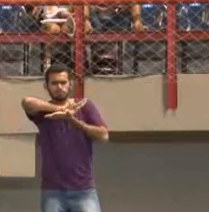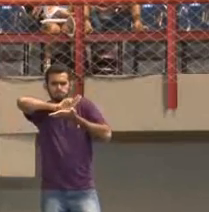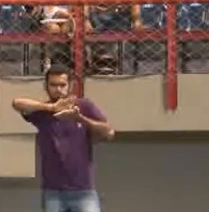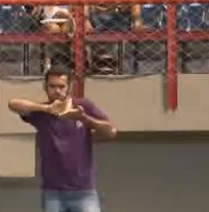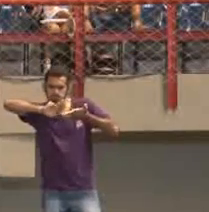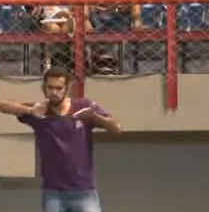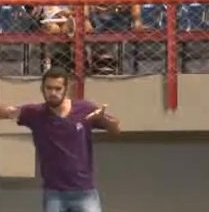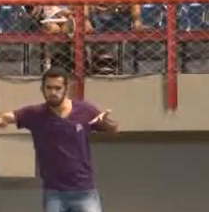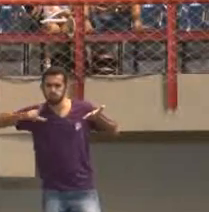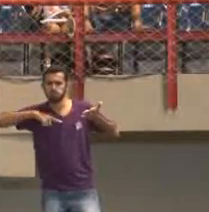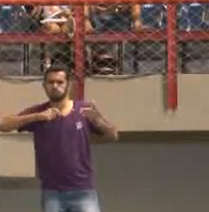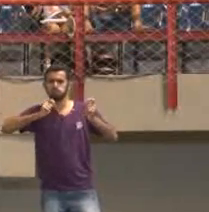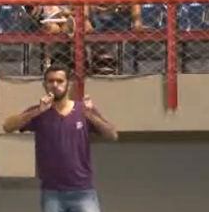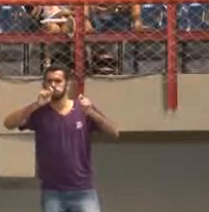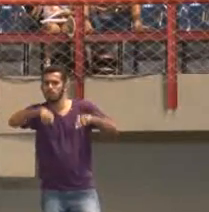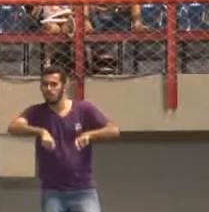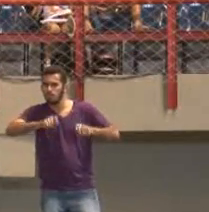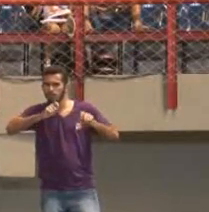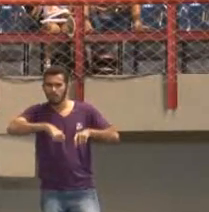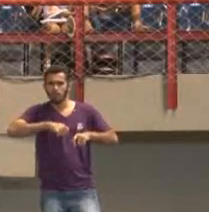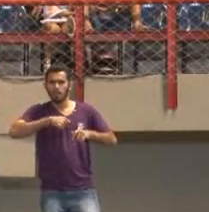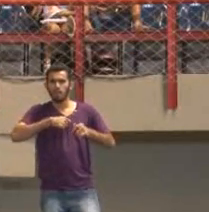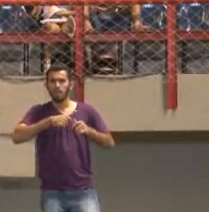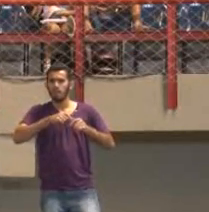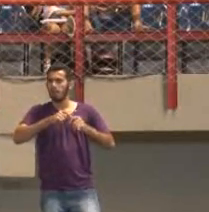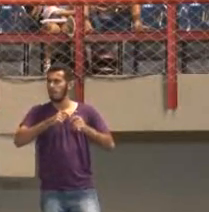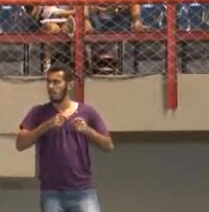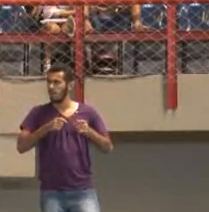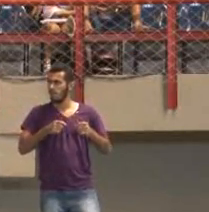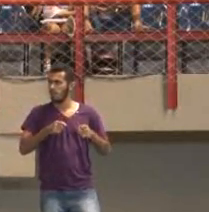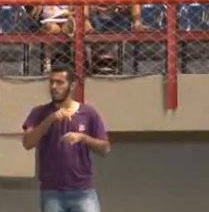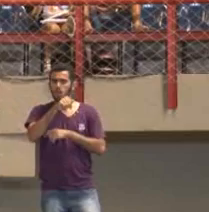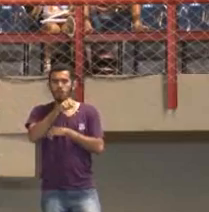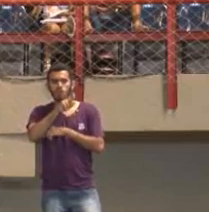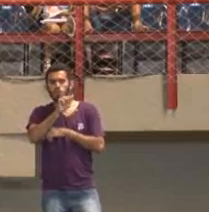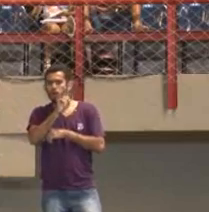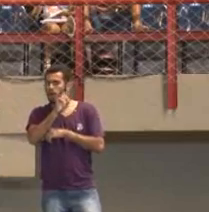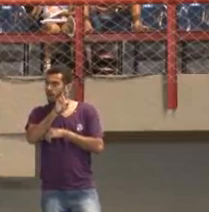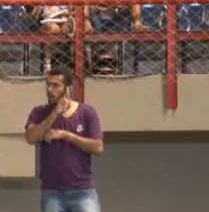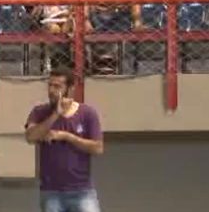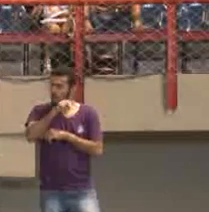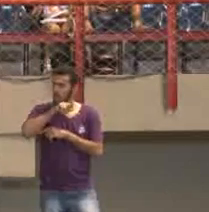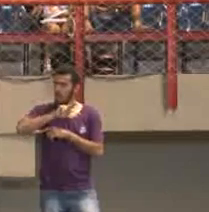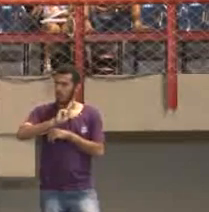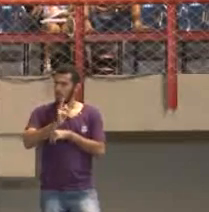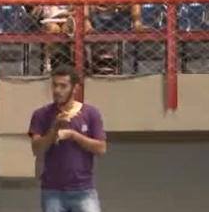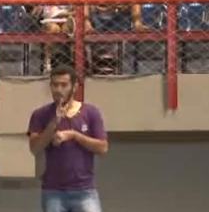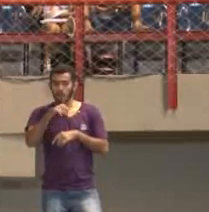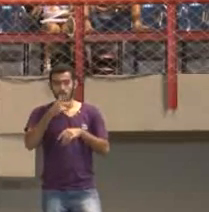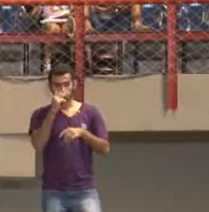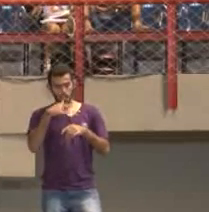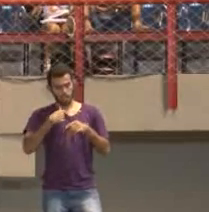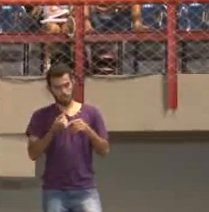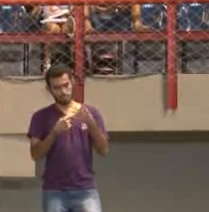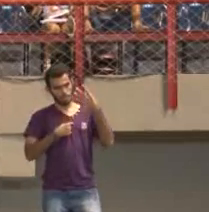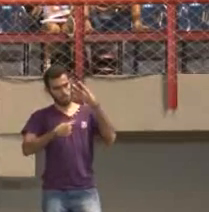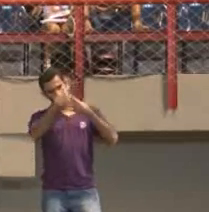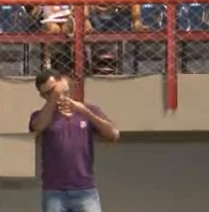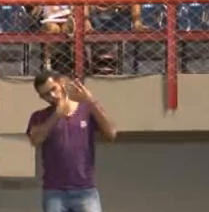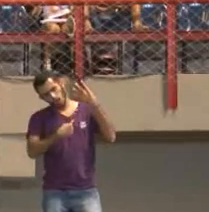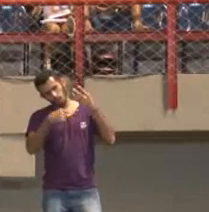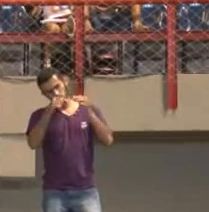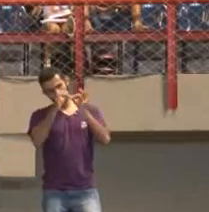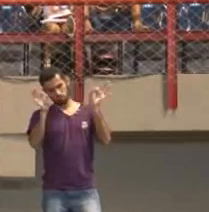rondó, haikai, quadrinha. Quadrinha é aquelas que tem 4 versos, não é?